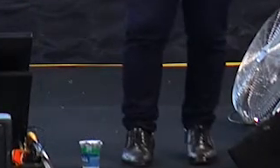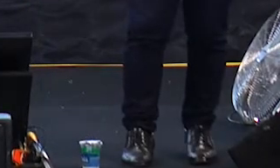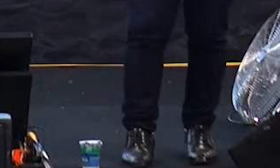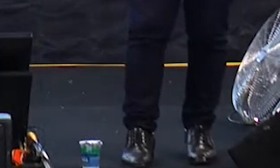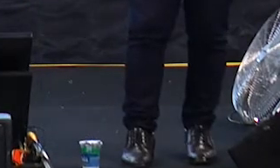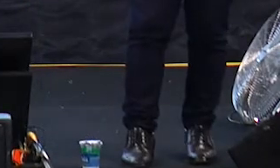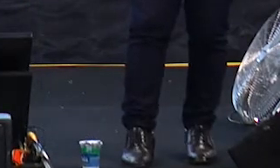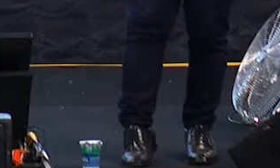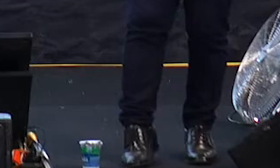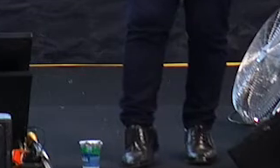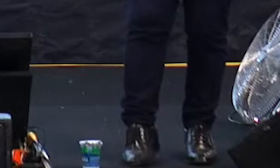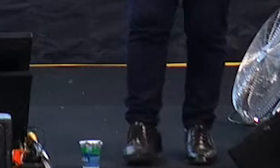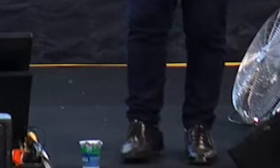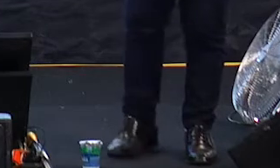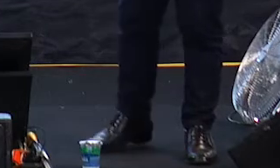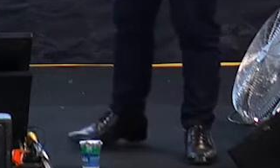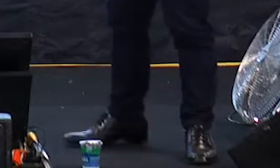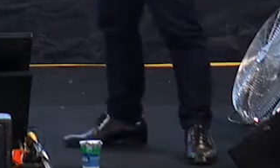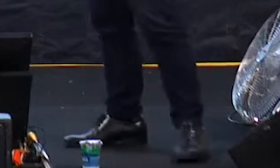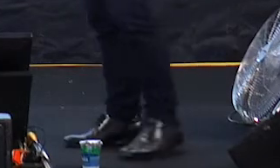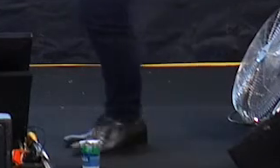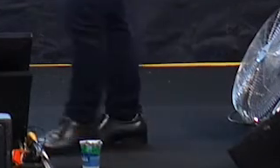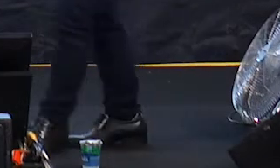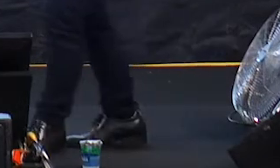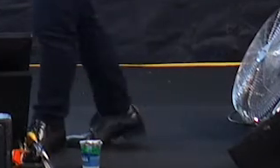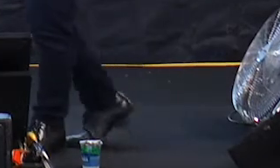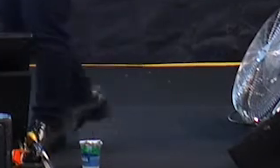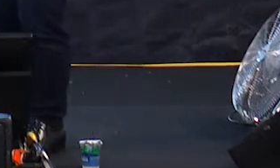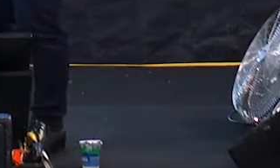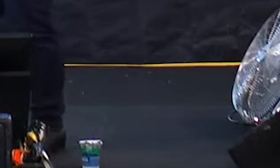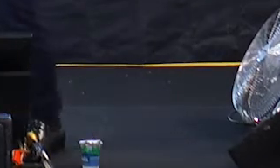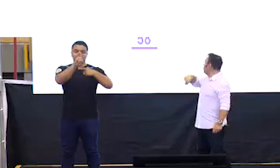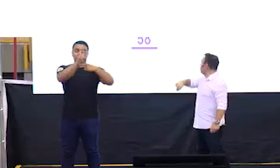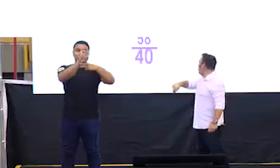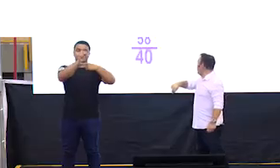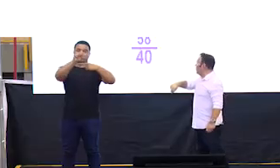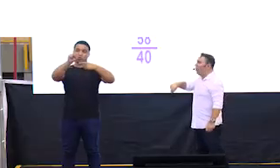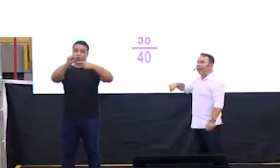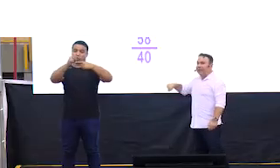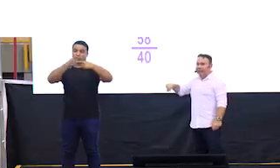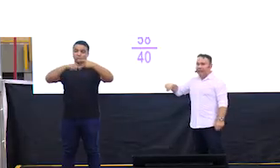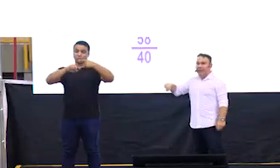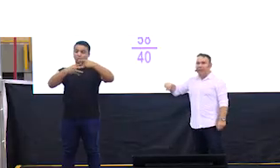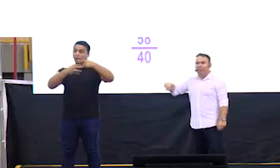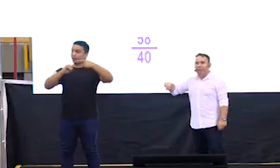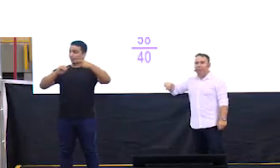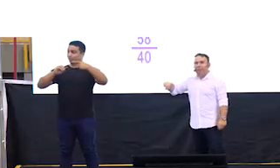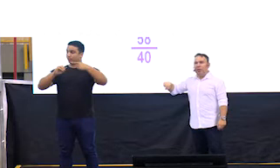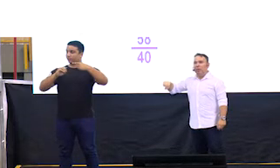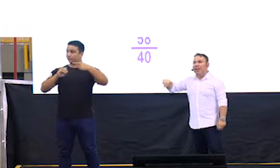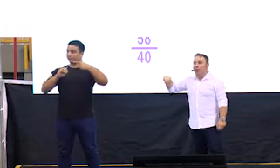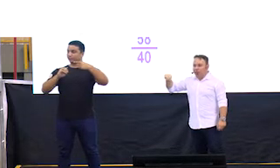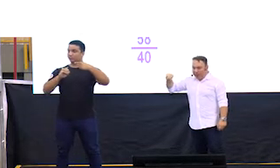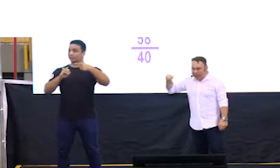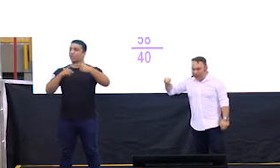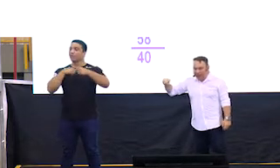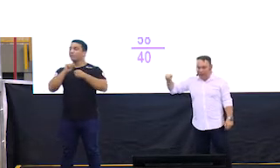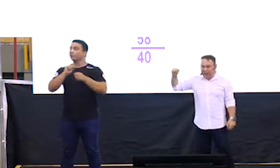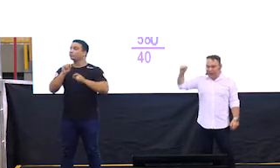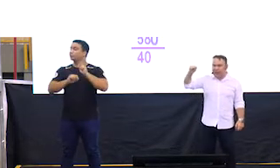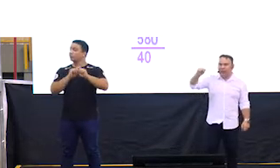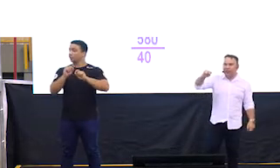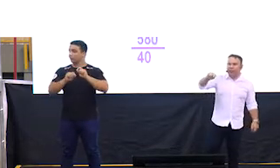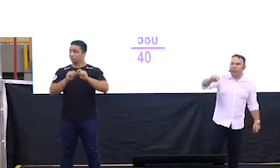outro caminho. Se eu pegasse 58 sobre 40, o que eu vou